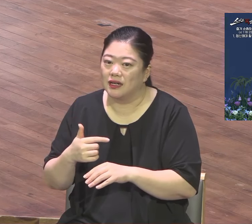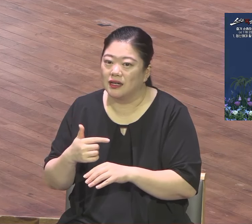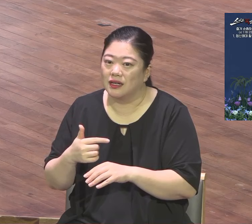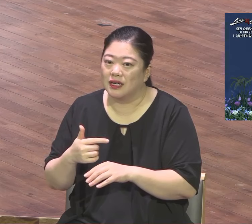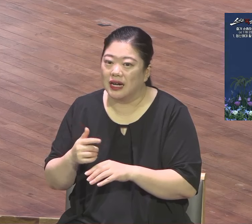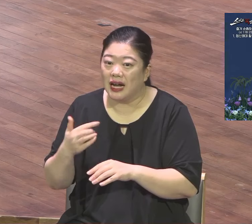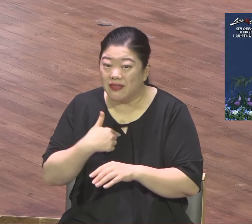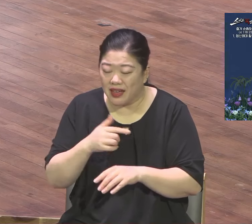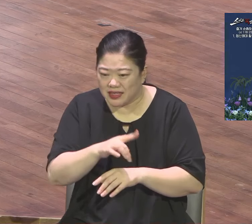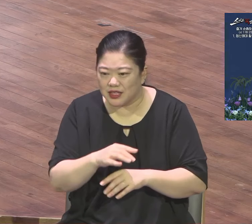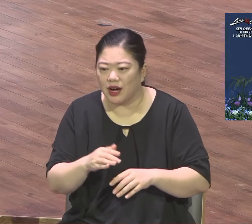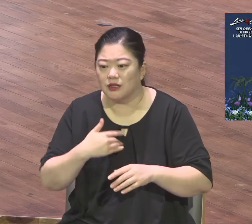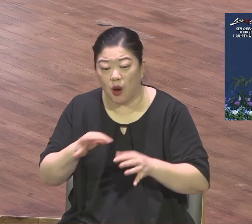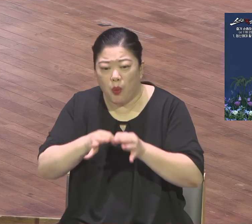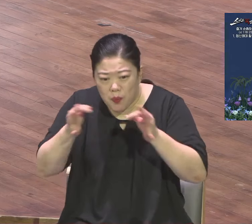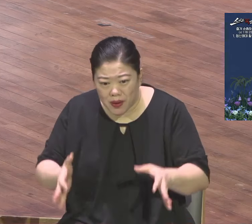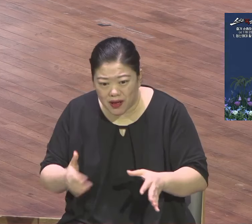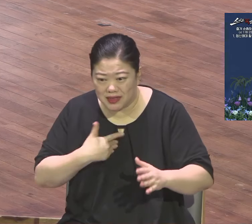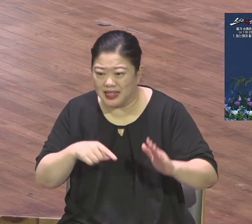다 몽땅 하단 말이에요.